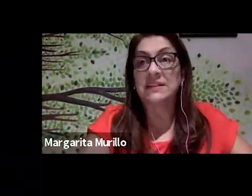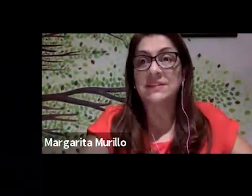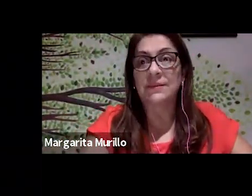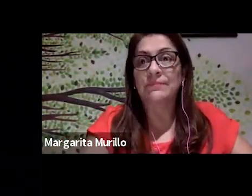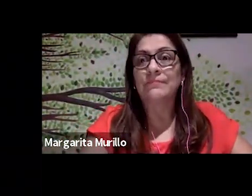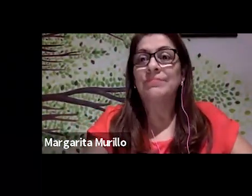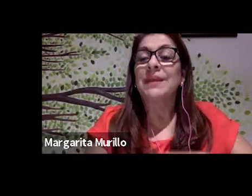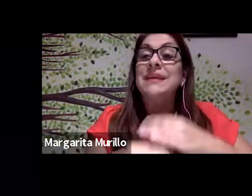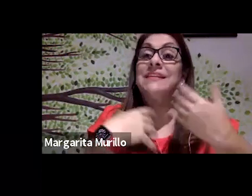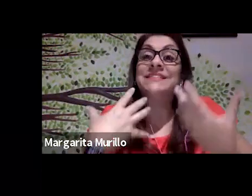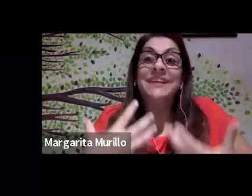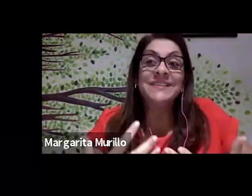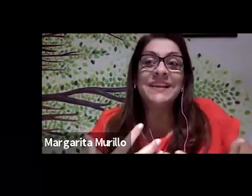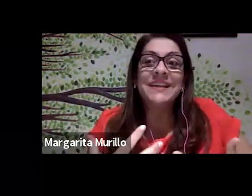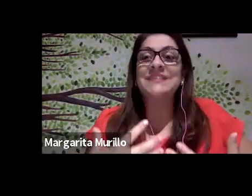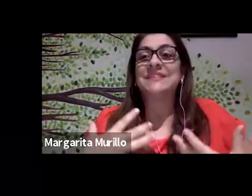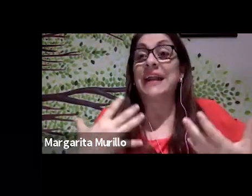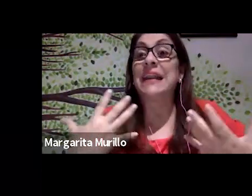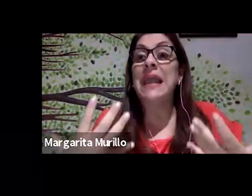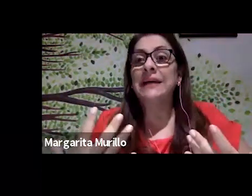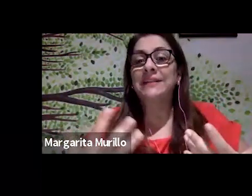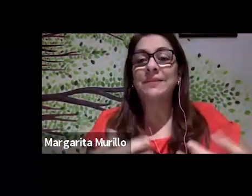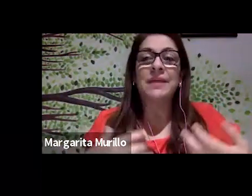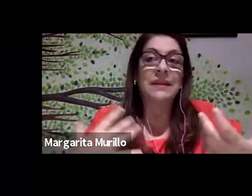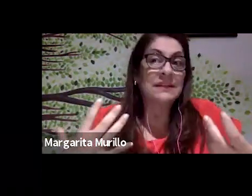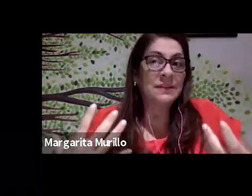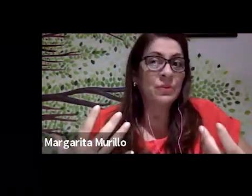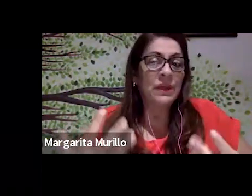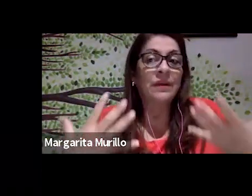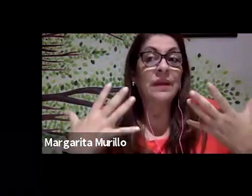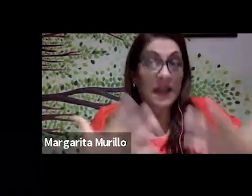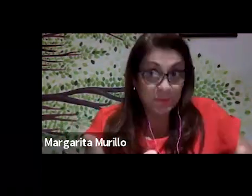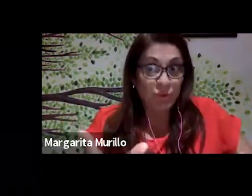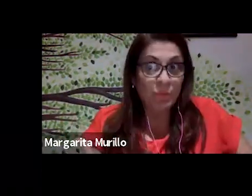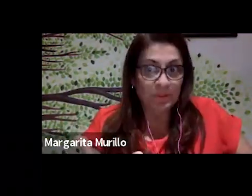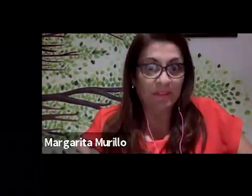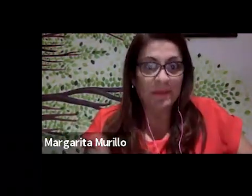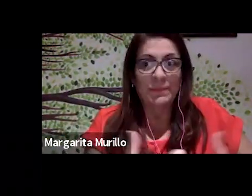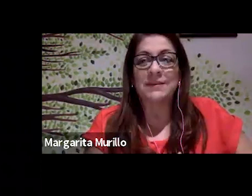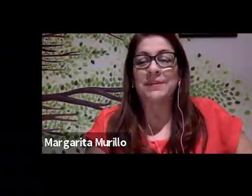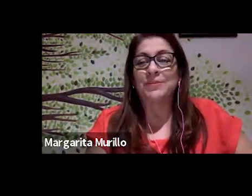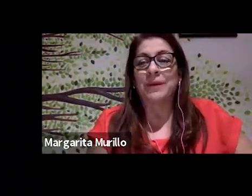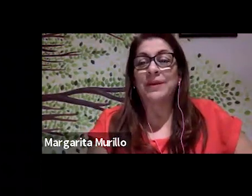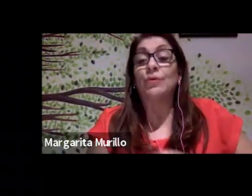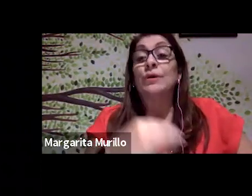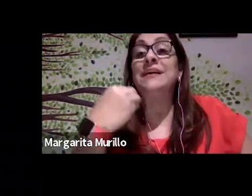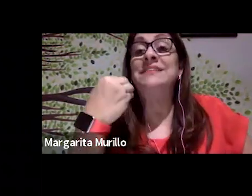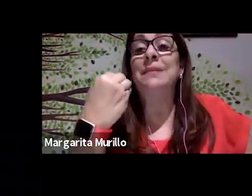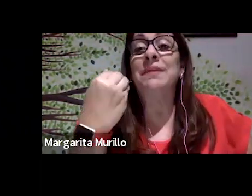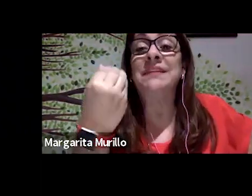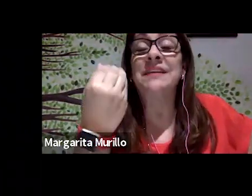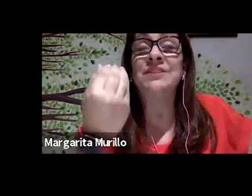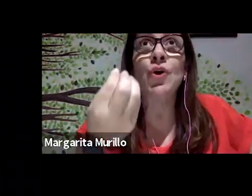inteligencia Y al nacer la inteligencia la creatividad y la sabiduría es muy importante el pensamiento mágico